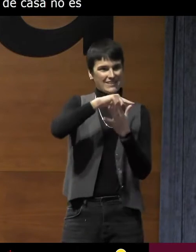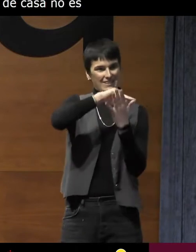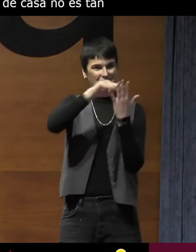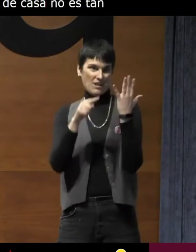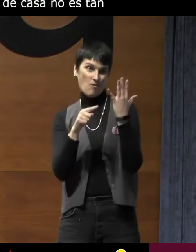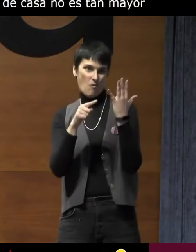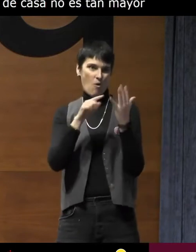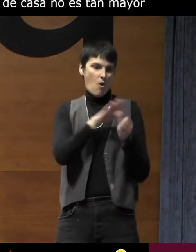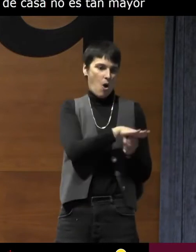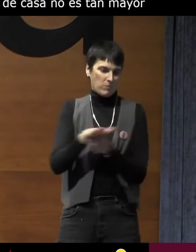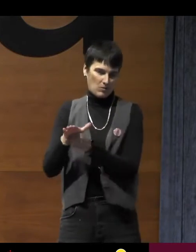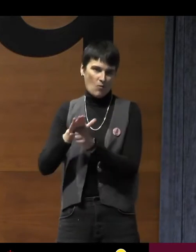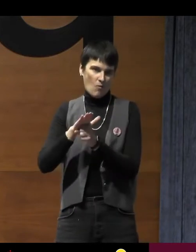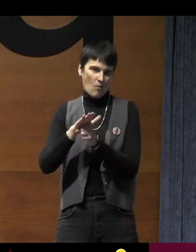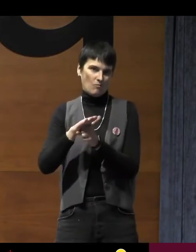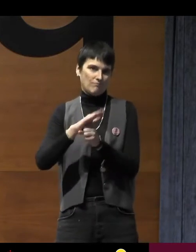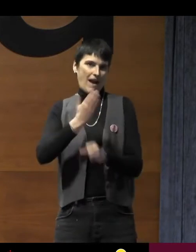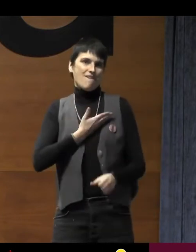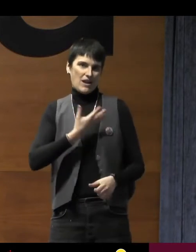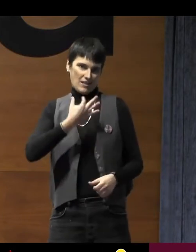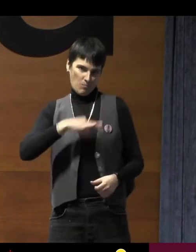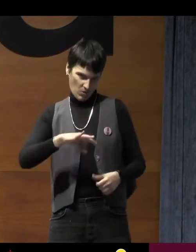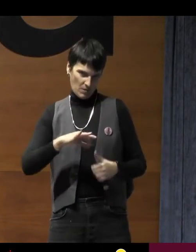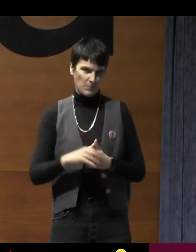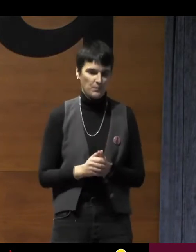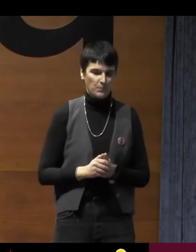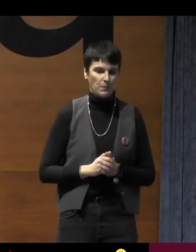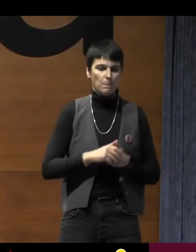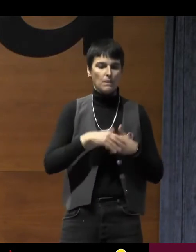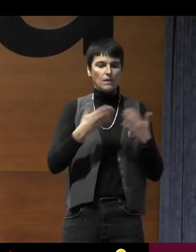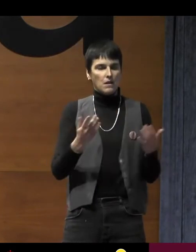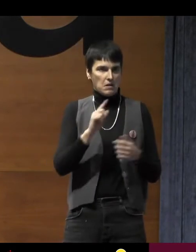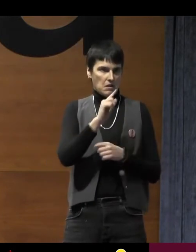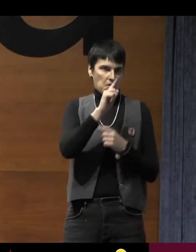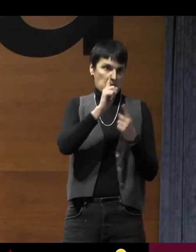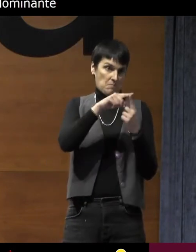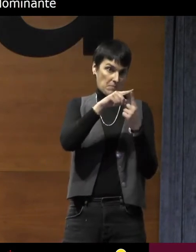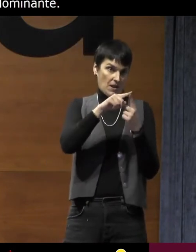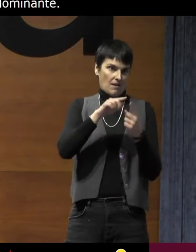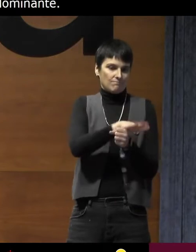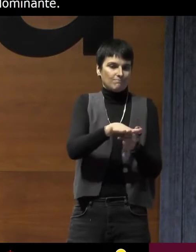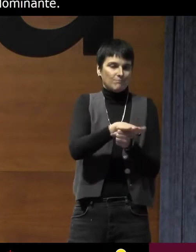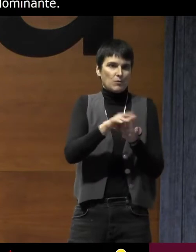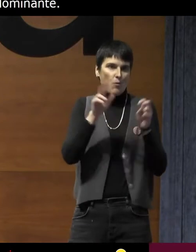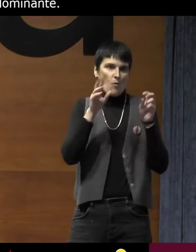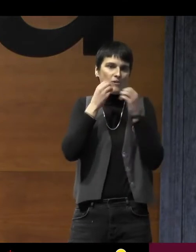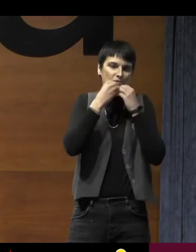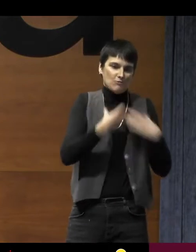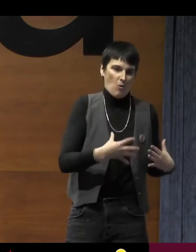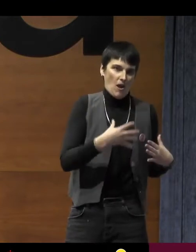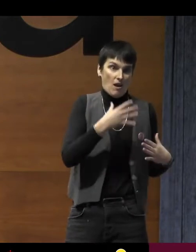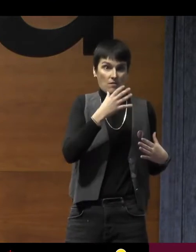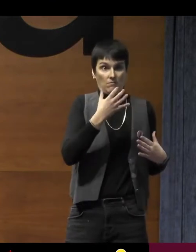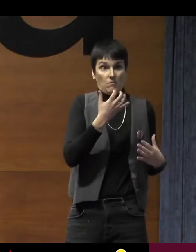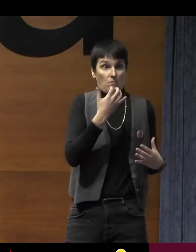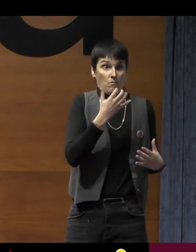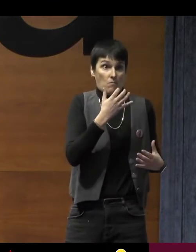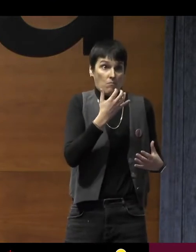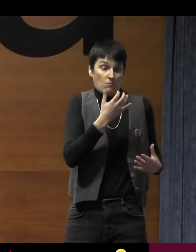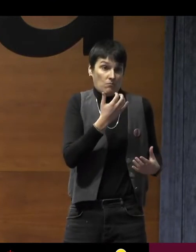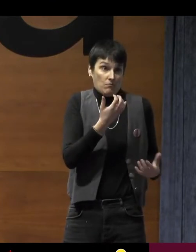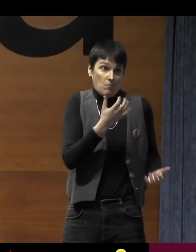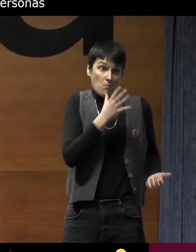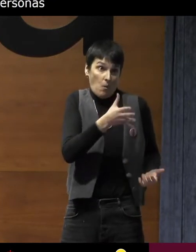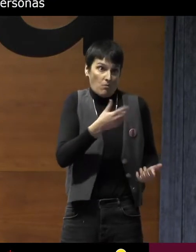con la lengua oral, que es la más dominante. Hay 5 dimensiones que afectan a las personas codas. La primera de ellas es